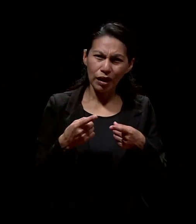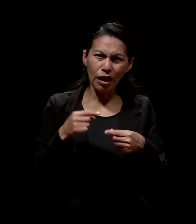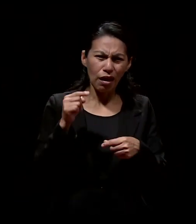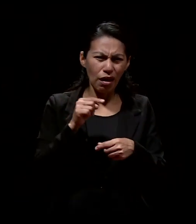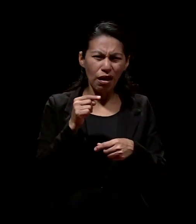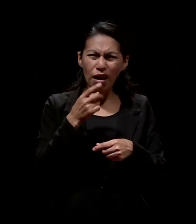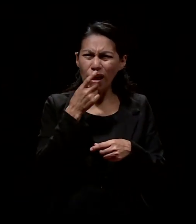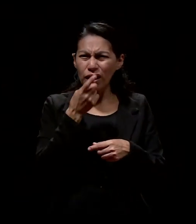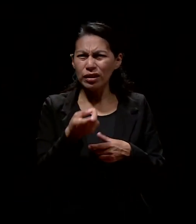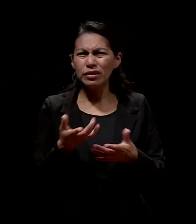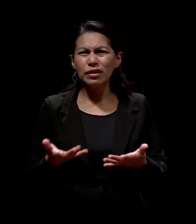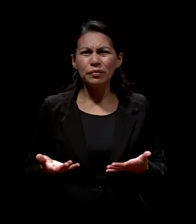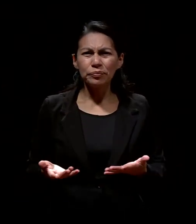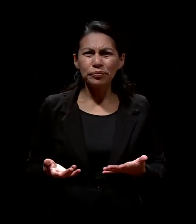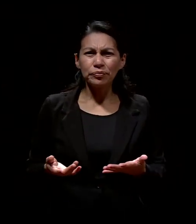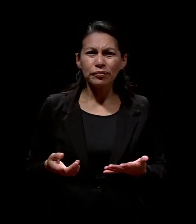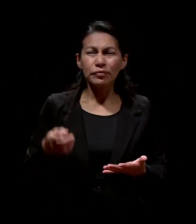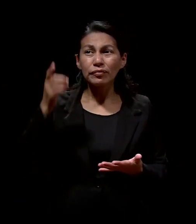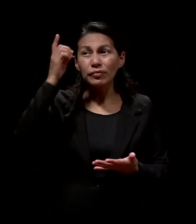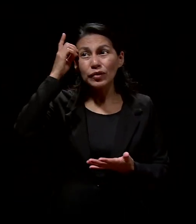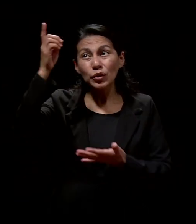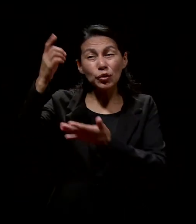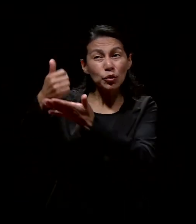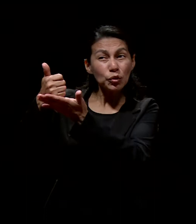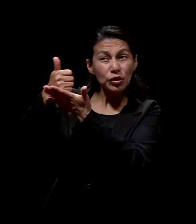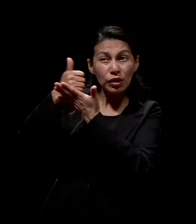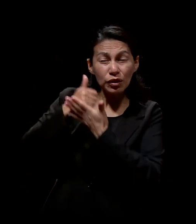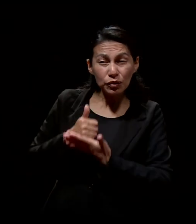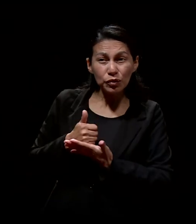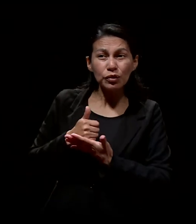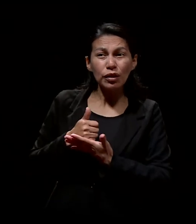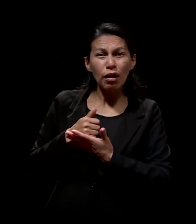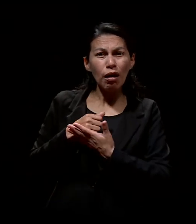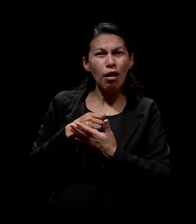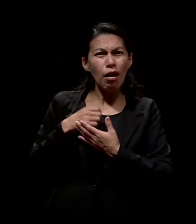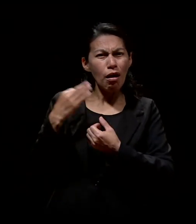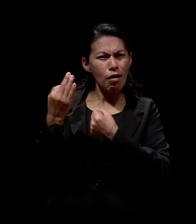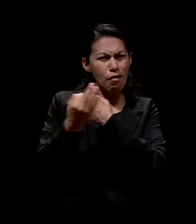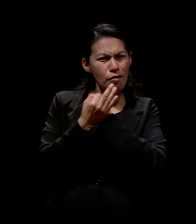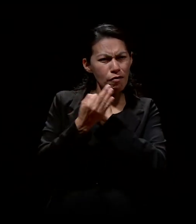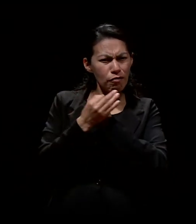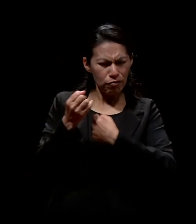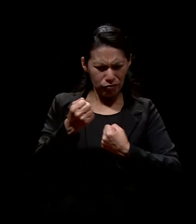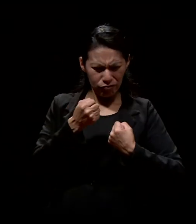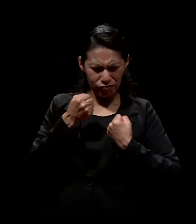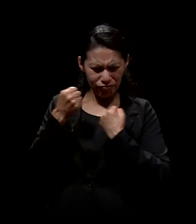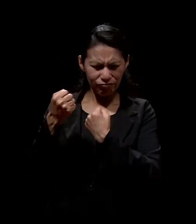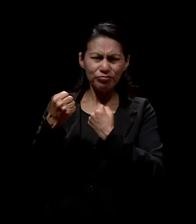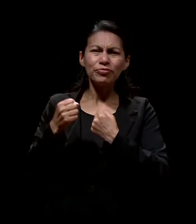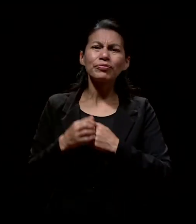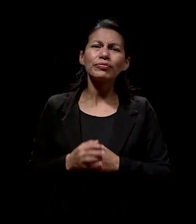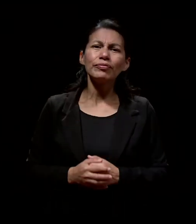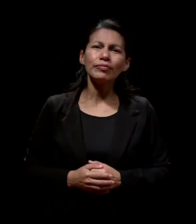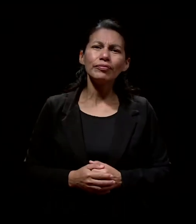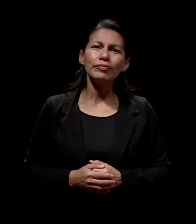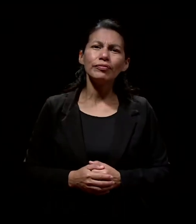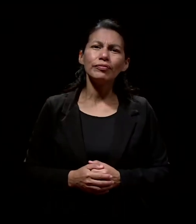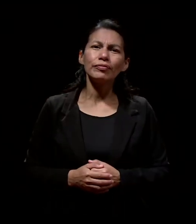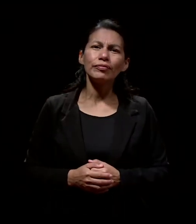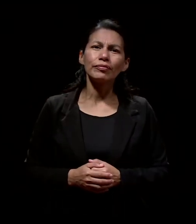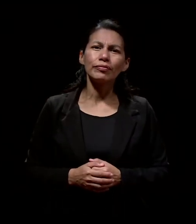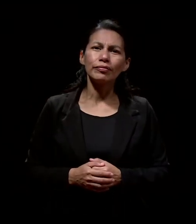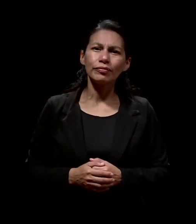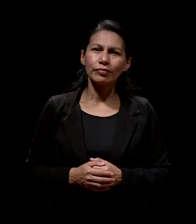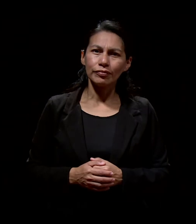habla de la roca donde podemos acudir en procura de ayuda, de fortaleza y también